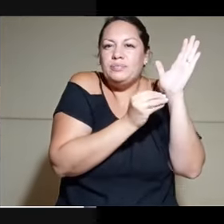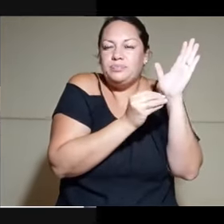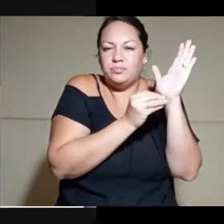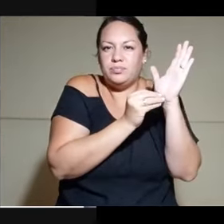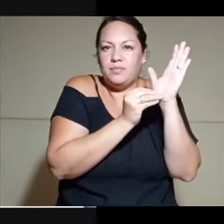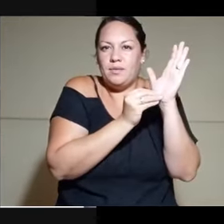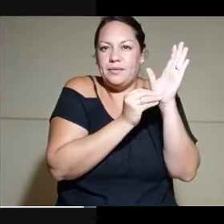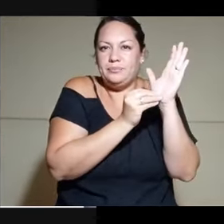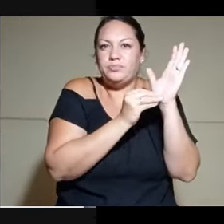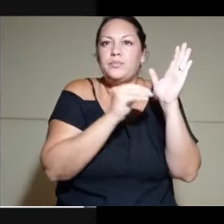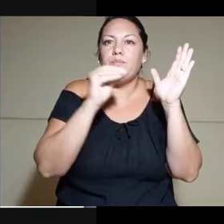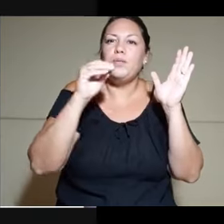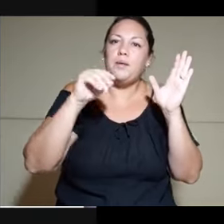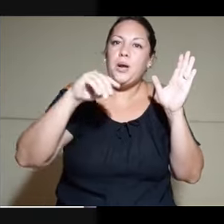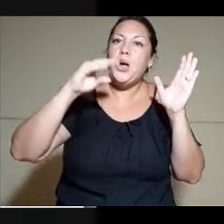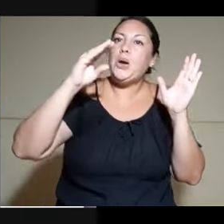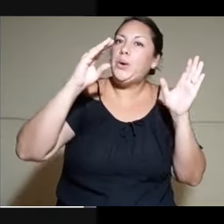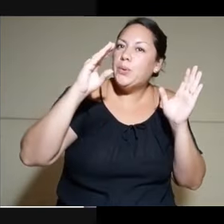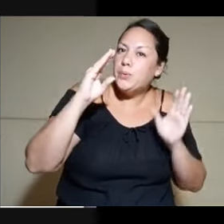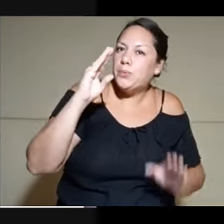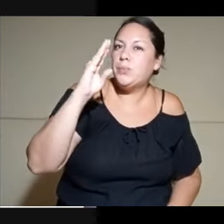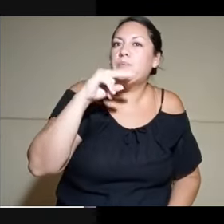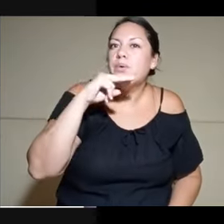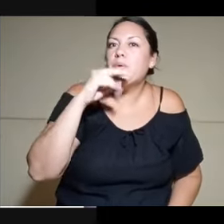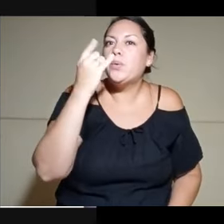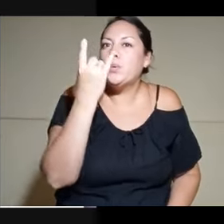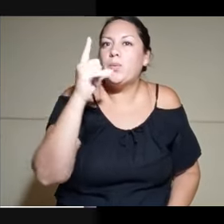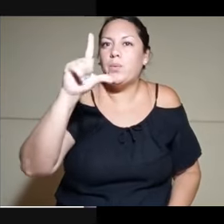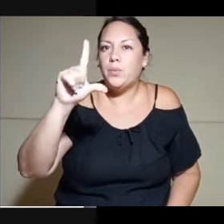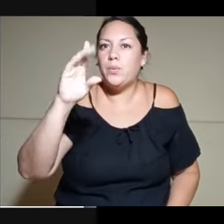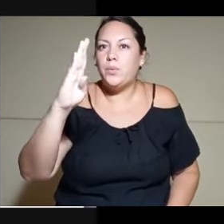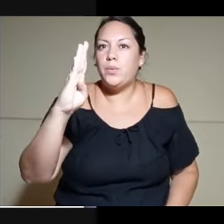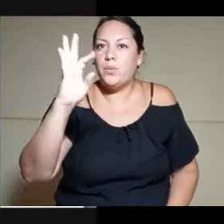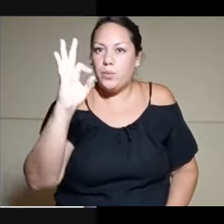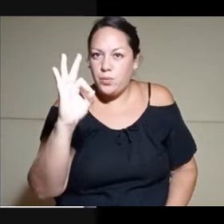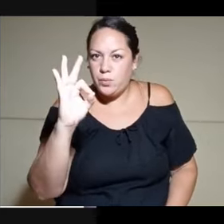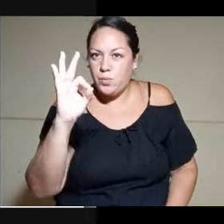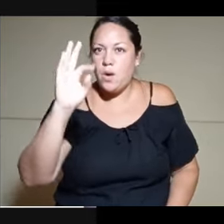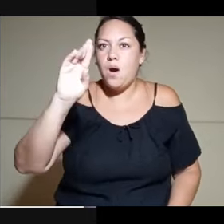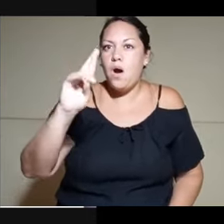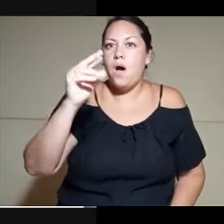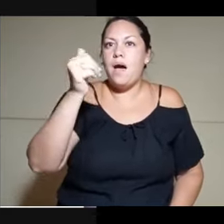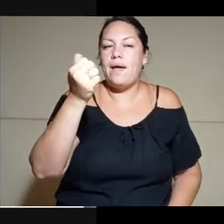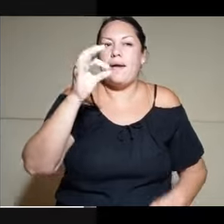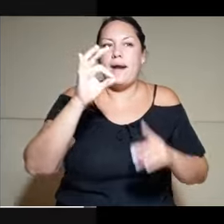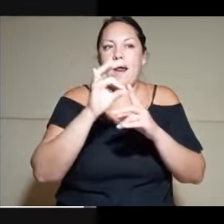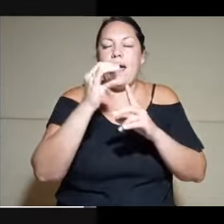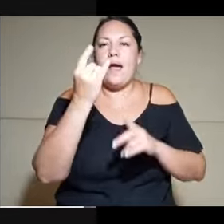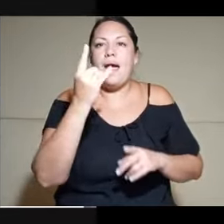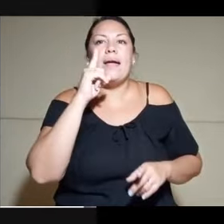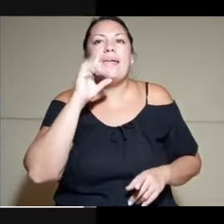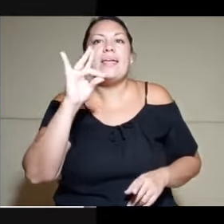abajo. Para arriba, ya dentro del encéfalo, tenemos el bulbo raquídeo, esa es la